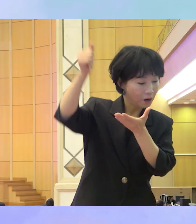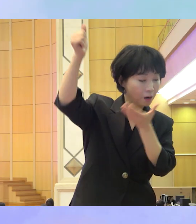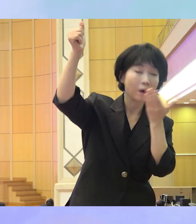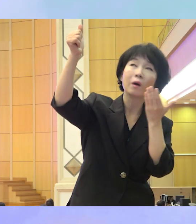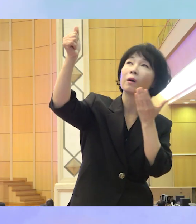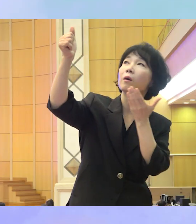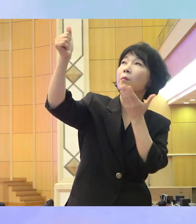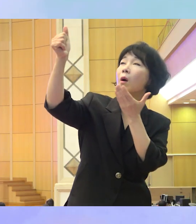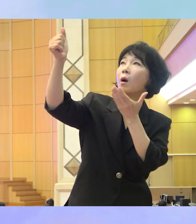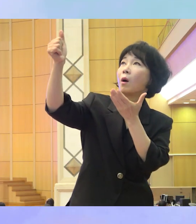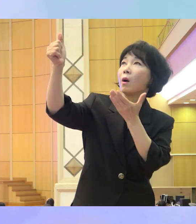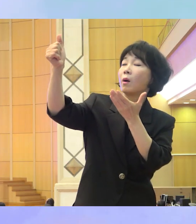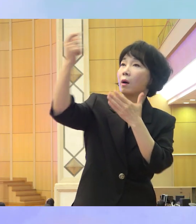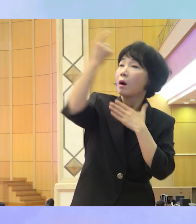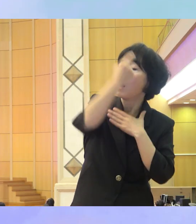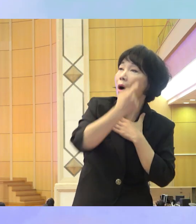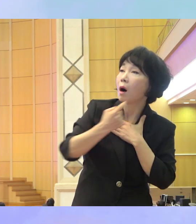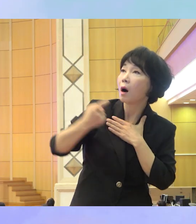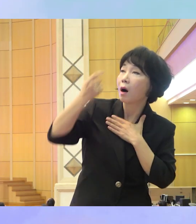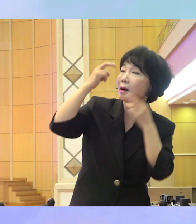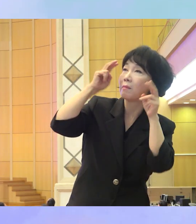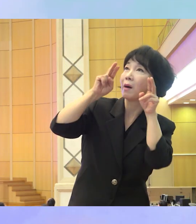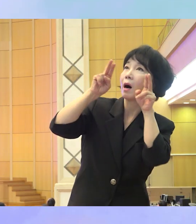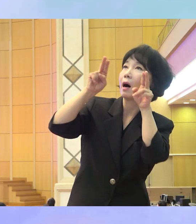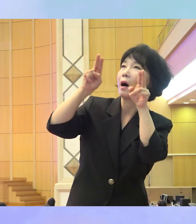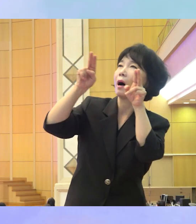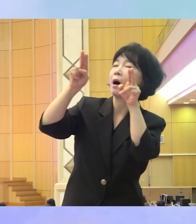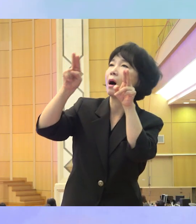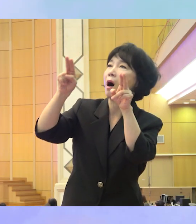주님의 얼굴 보라.